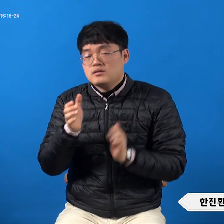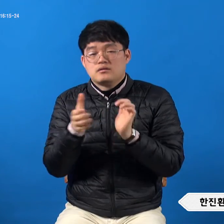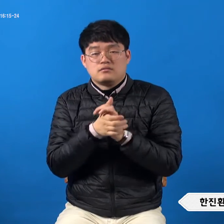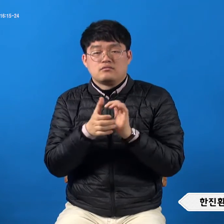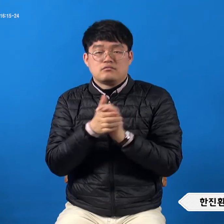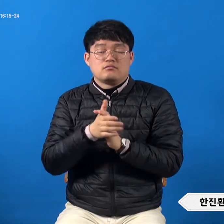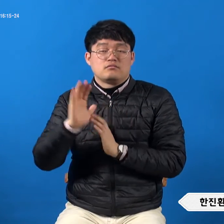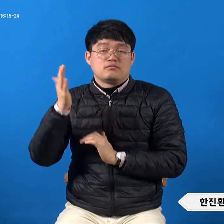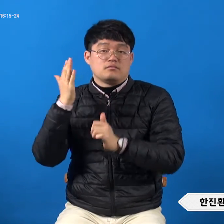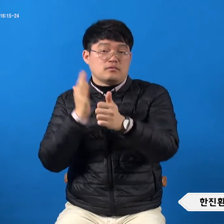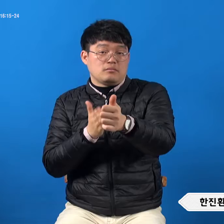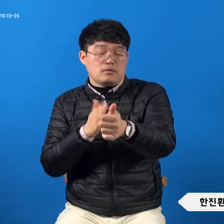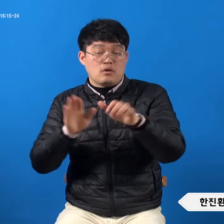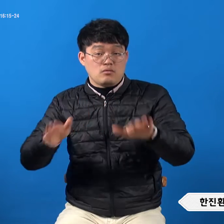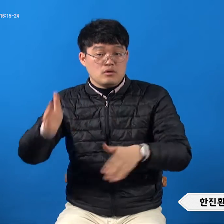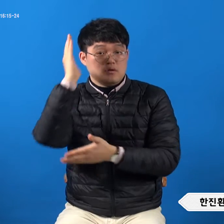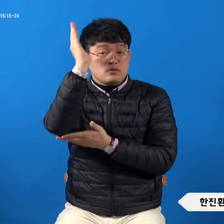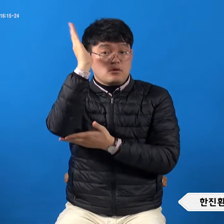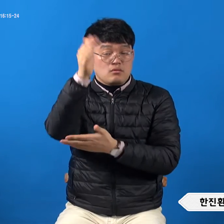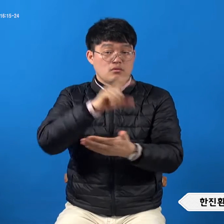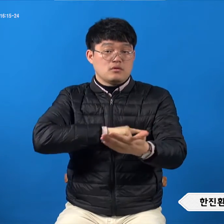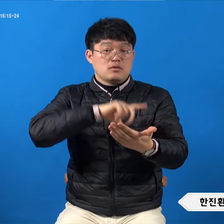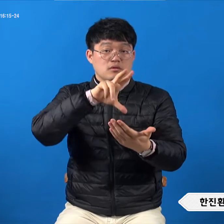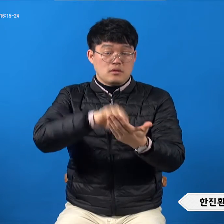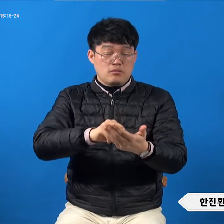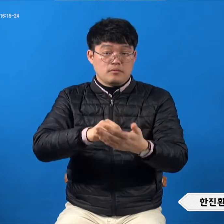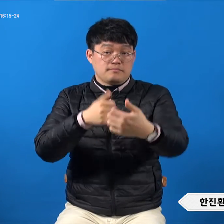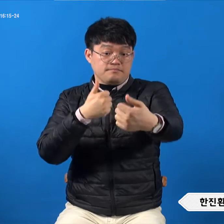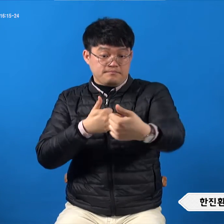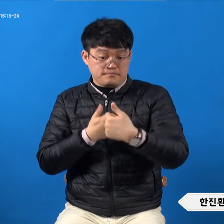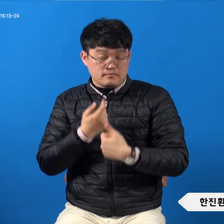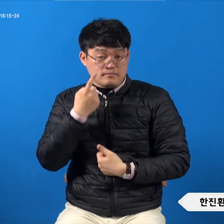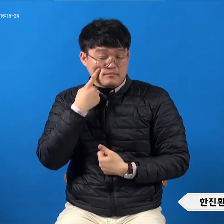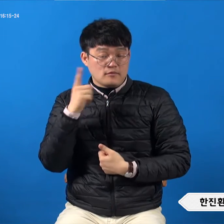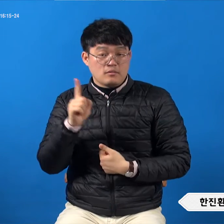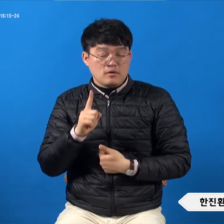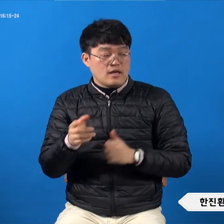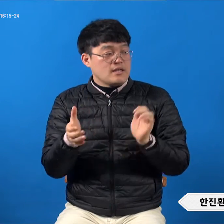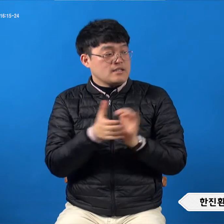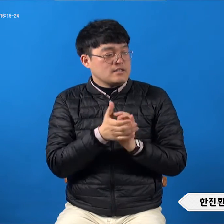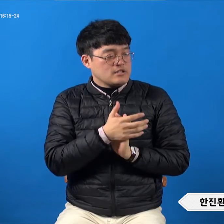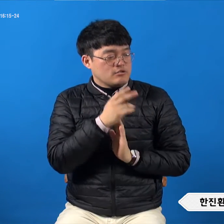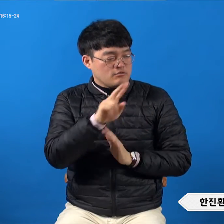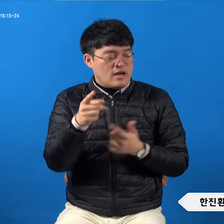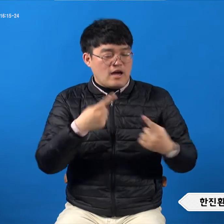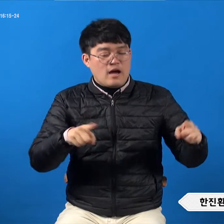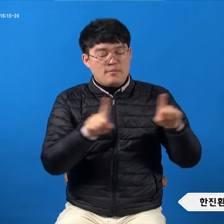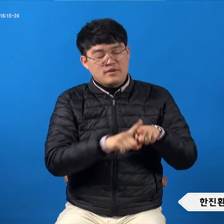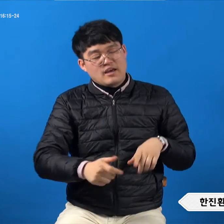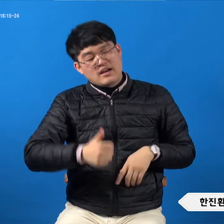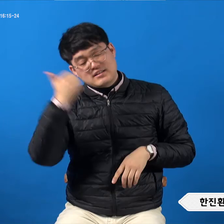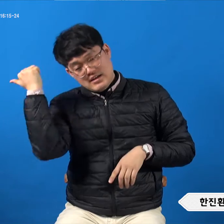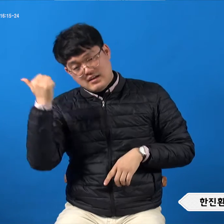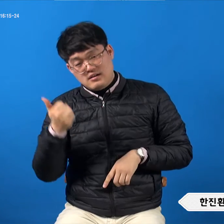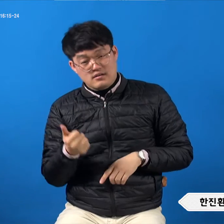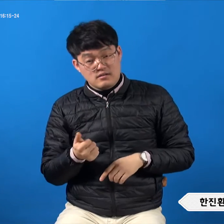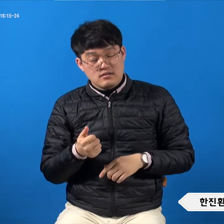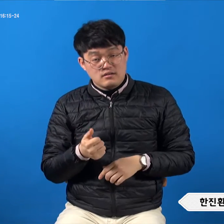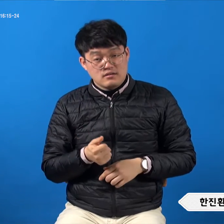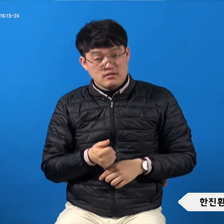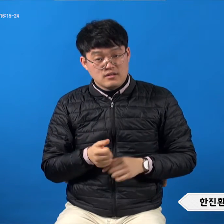되십시오. 오늘 설교 제목 한번 따라 하시겠습니까? 친구야, 함께 가자.